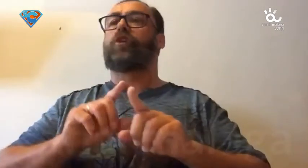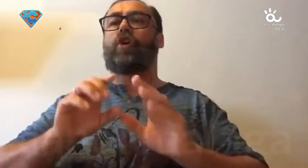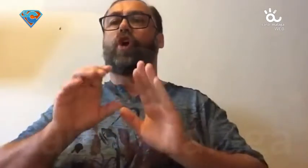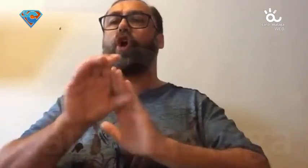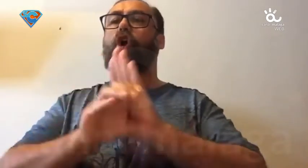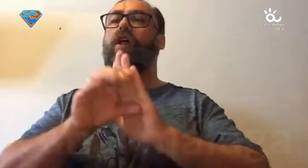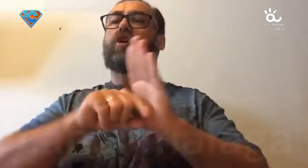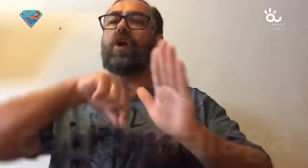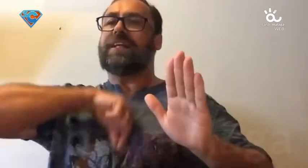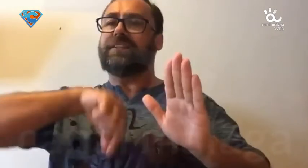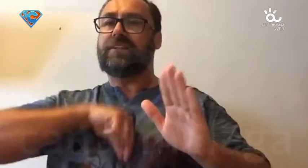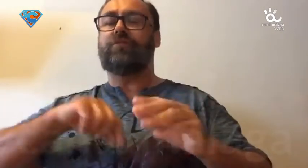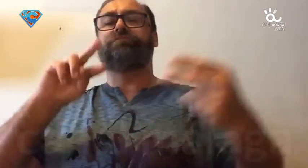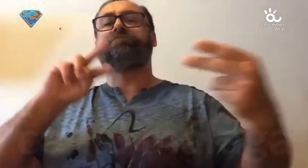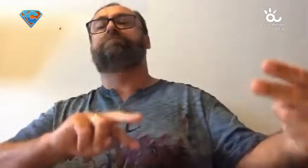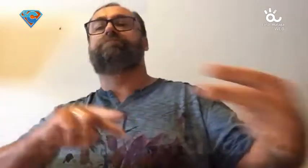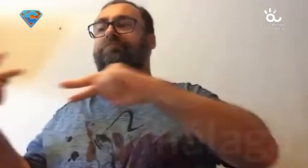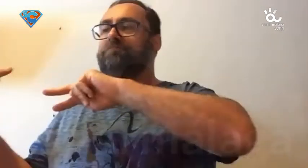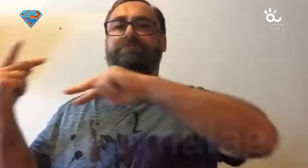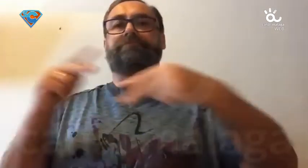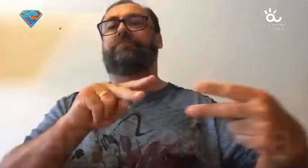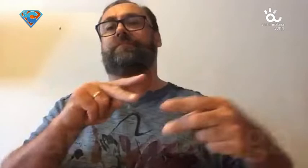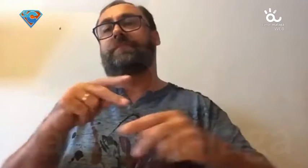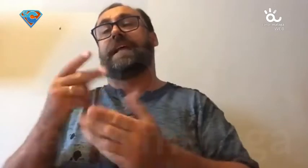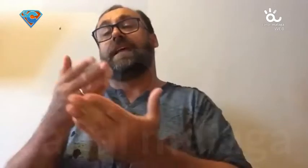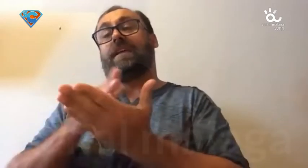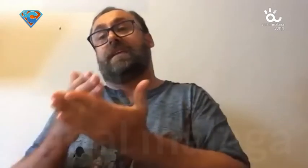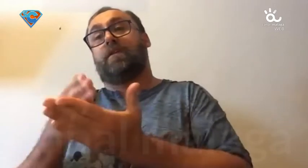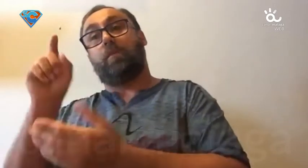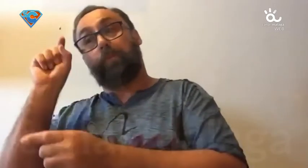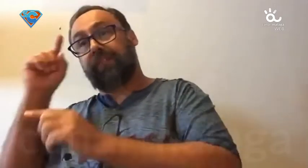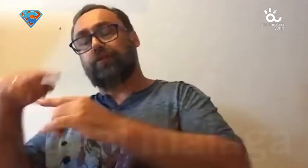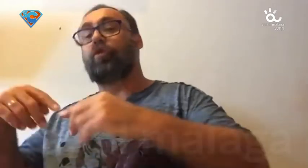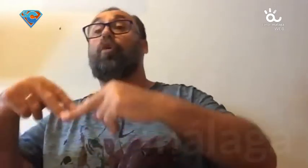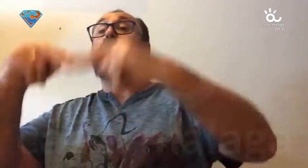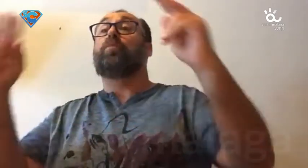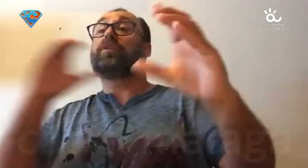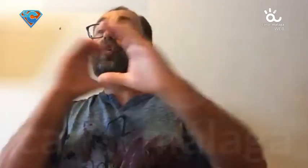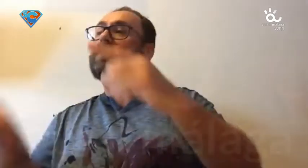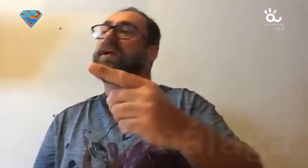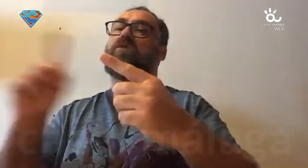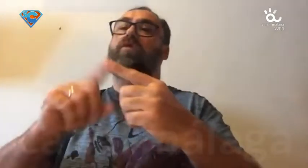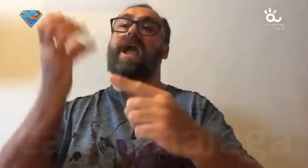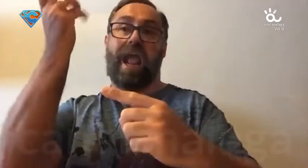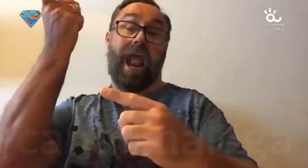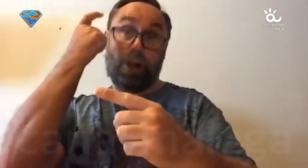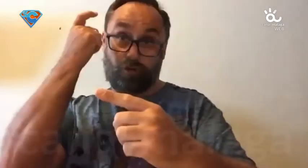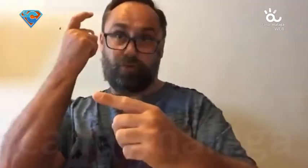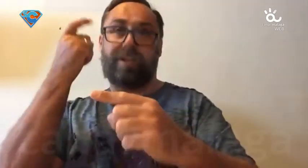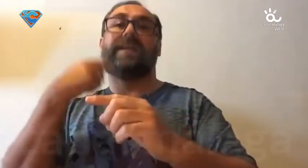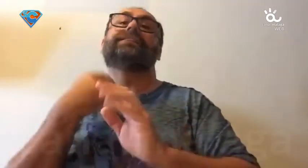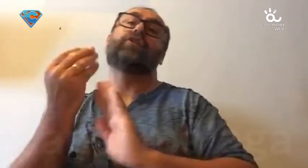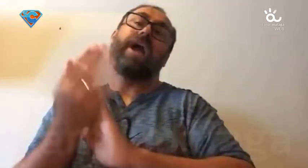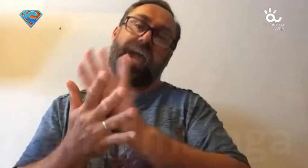es neutral, su papel tiene un código ético y se limita a interpretar todo lo que hay en clase. Y yo, en